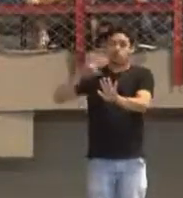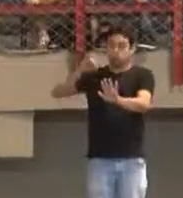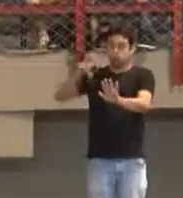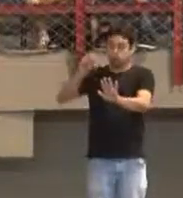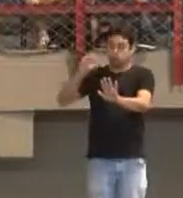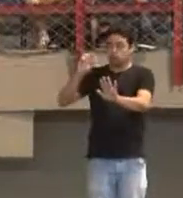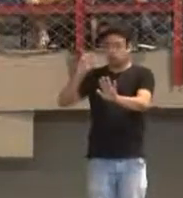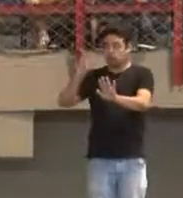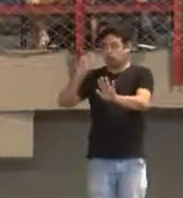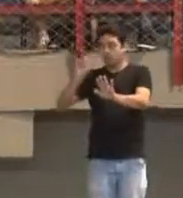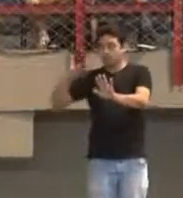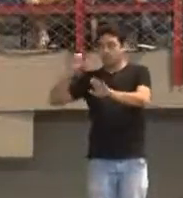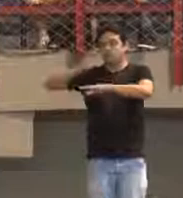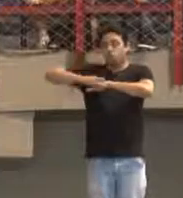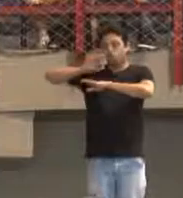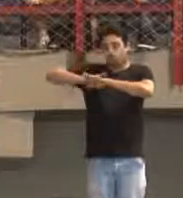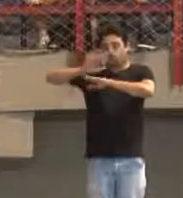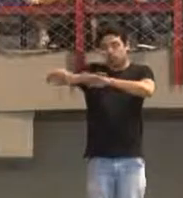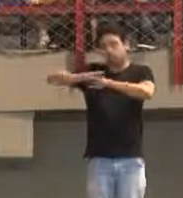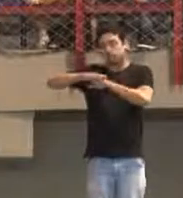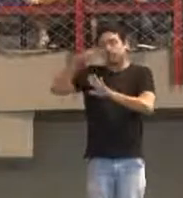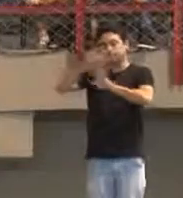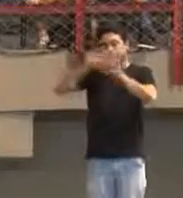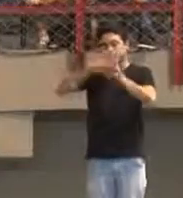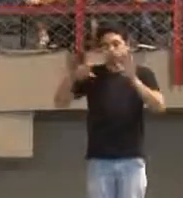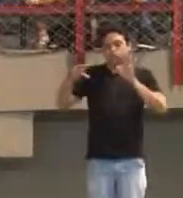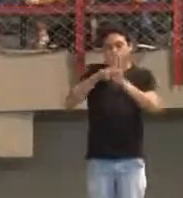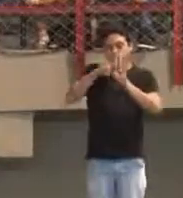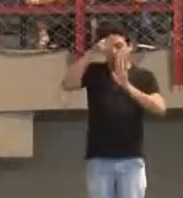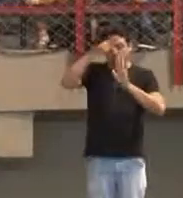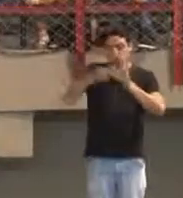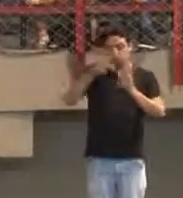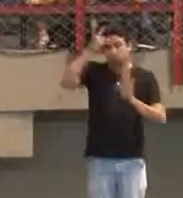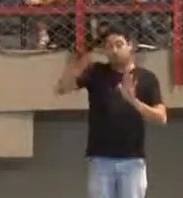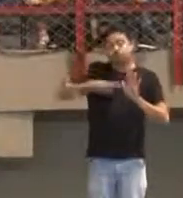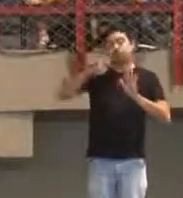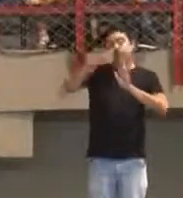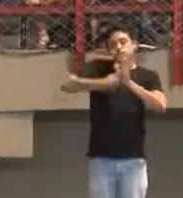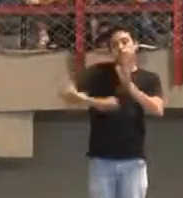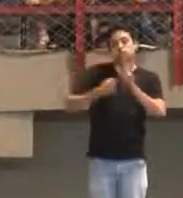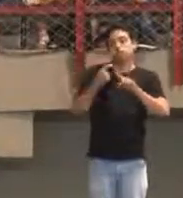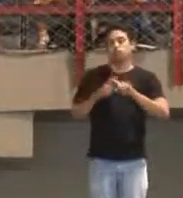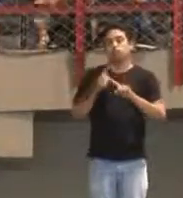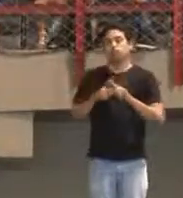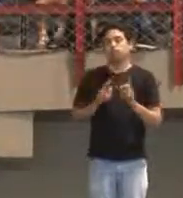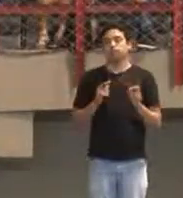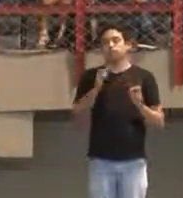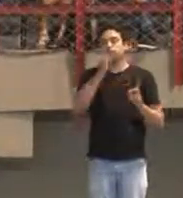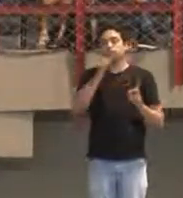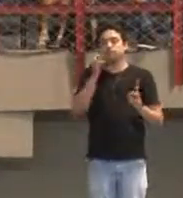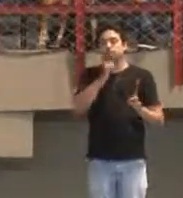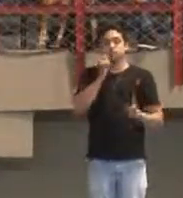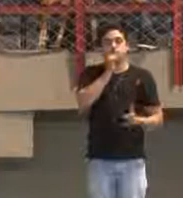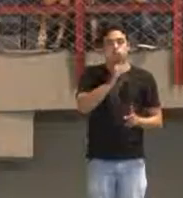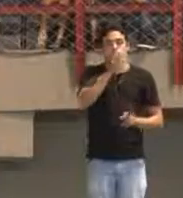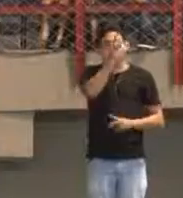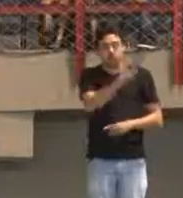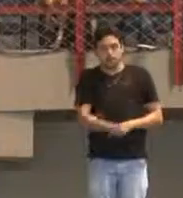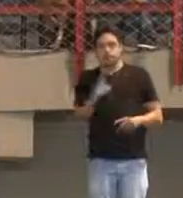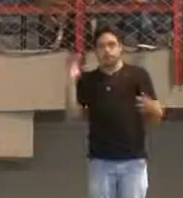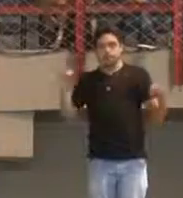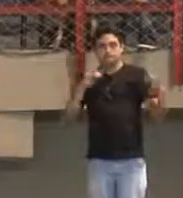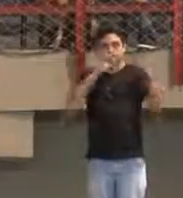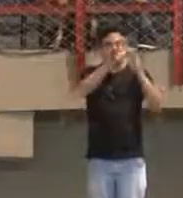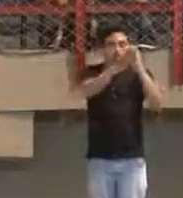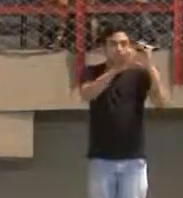Neto e fazer um texto dele. De um cara que vai beijar a sua mulher como se